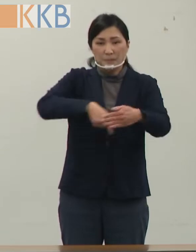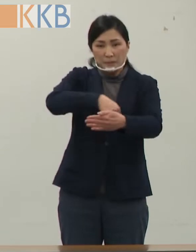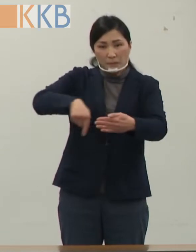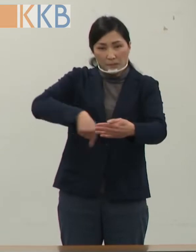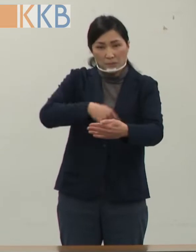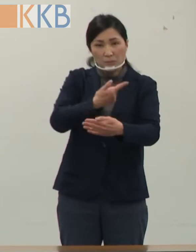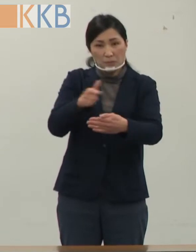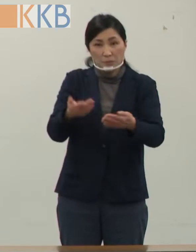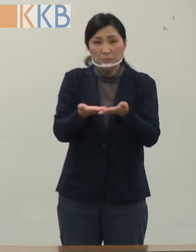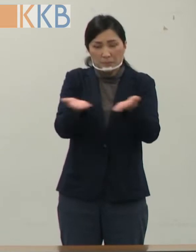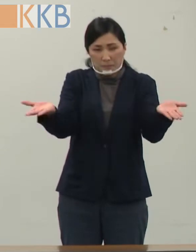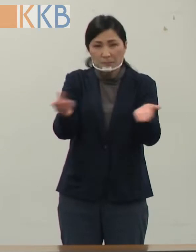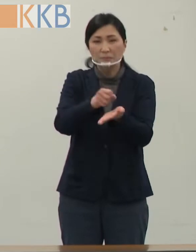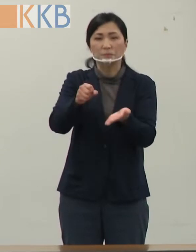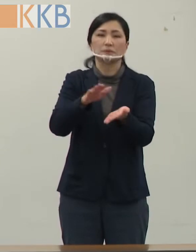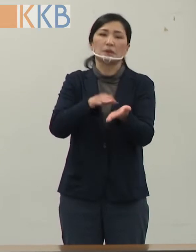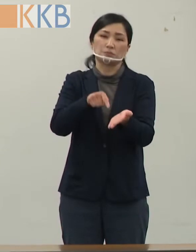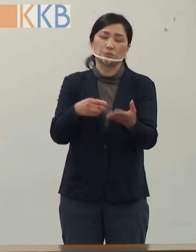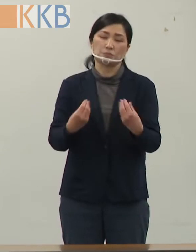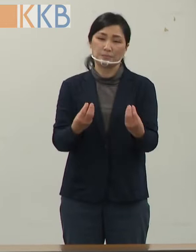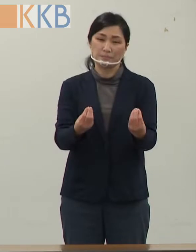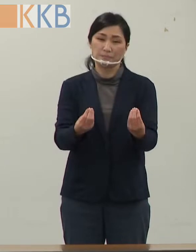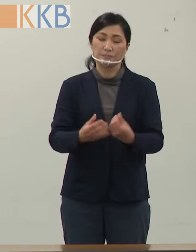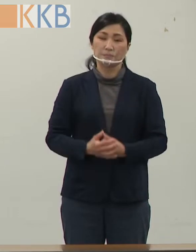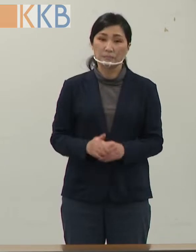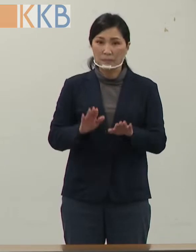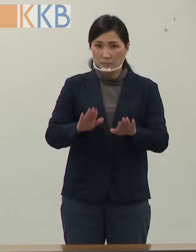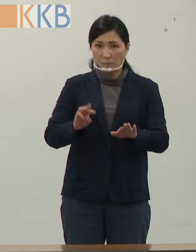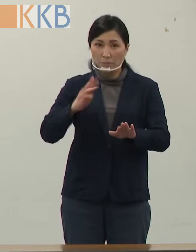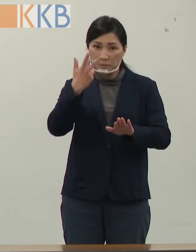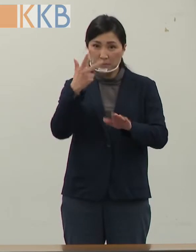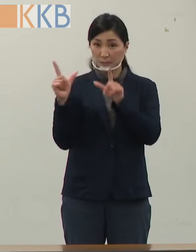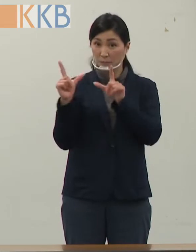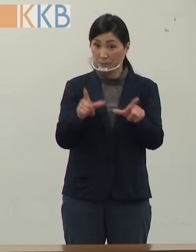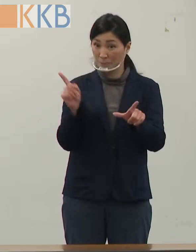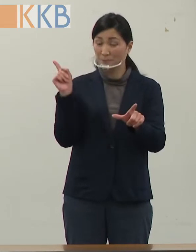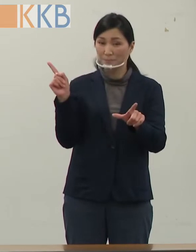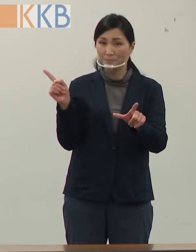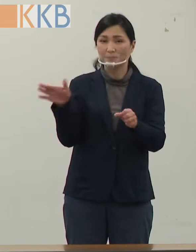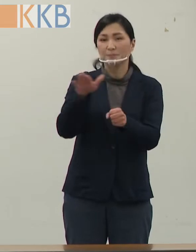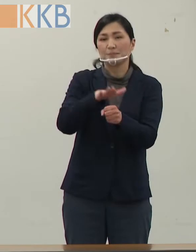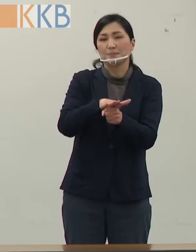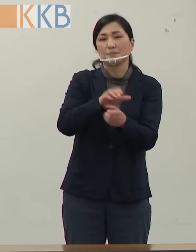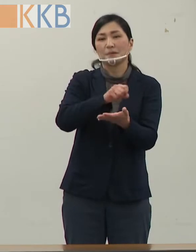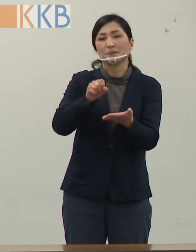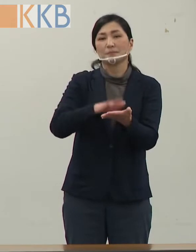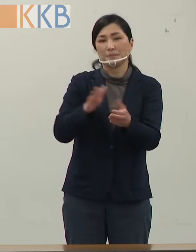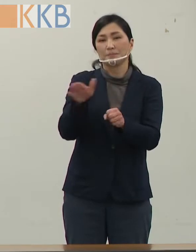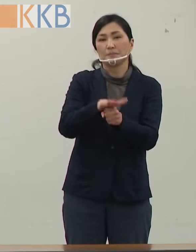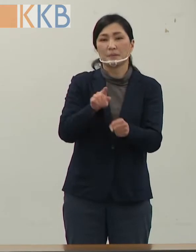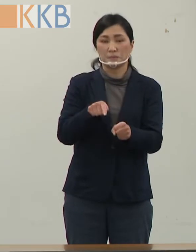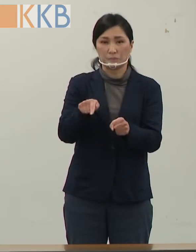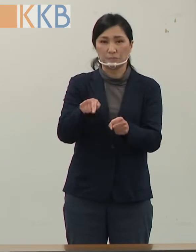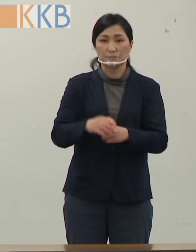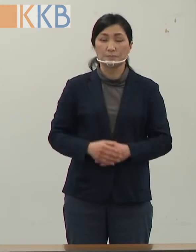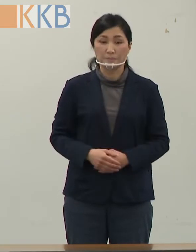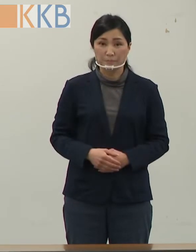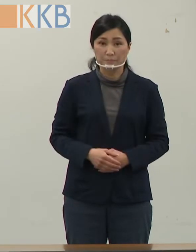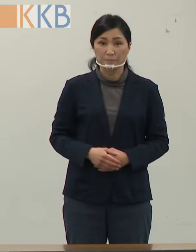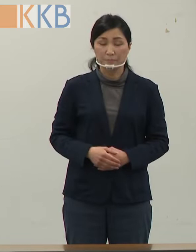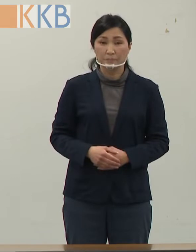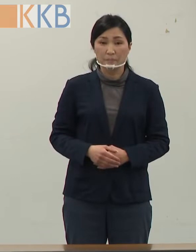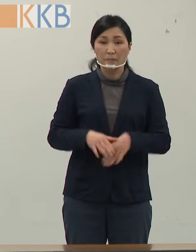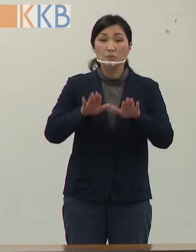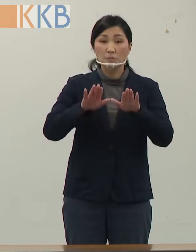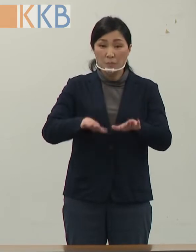お配りしてある資料の通りです。本日の鹿児島市発表分も含まれております。本日は新たに